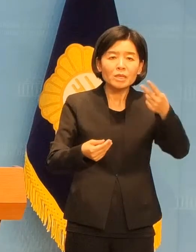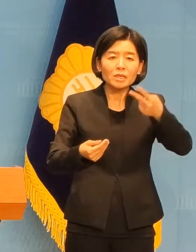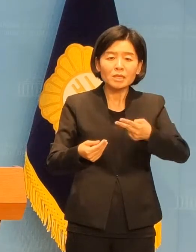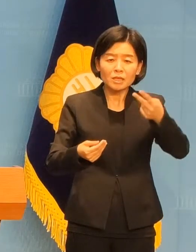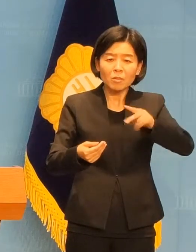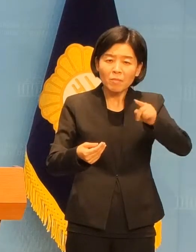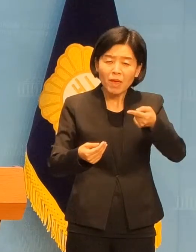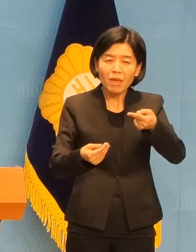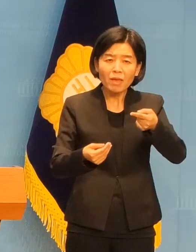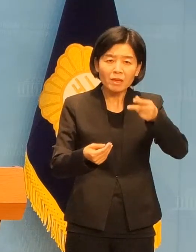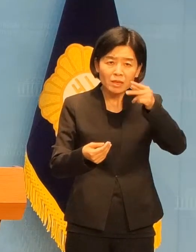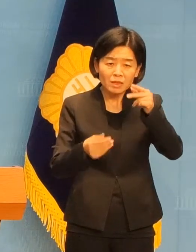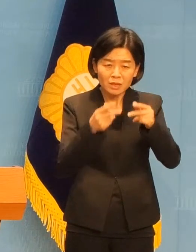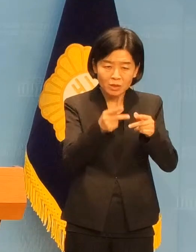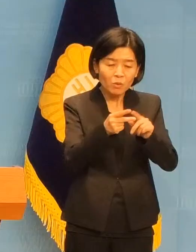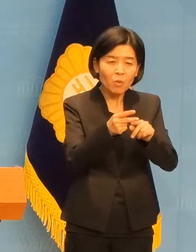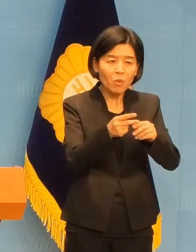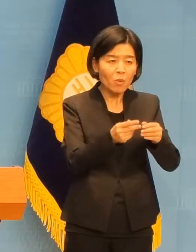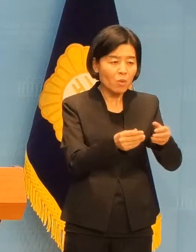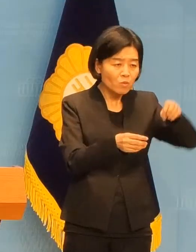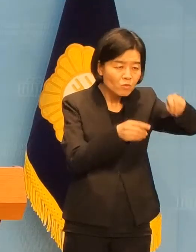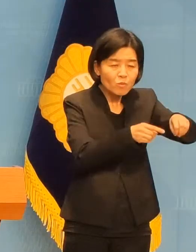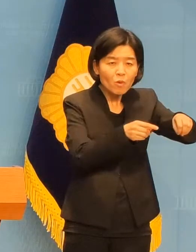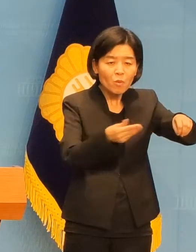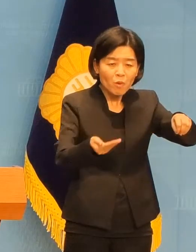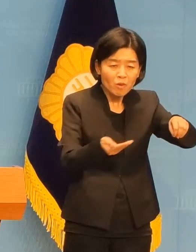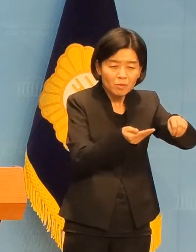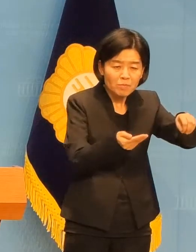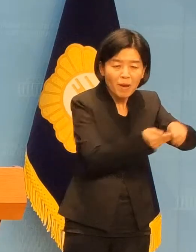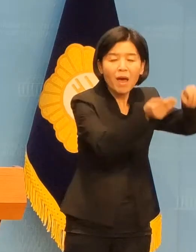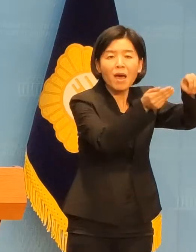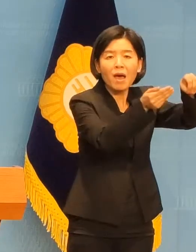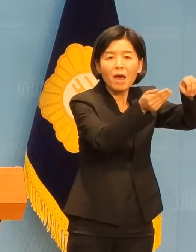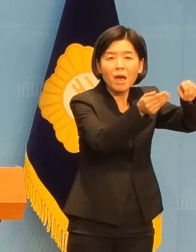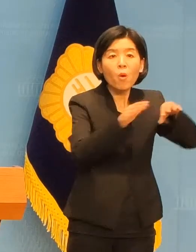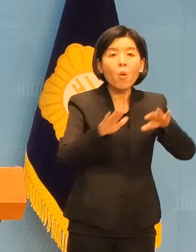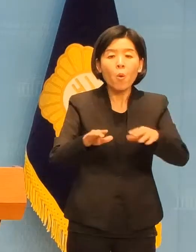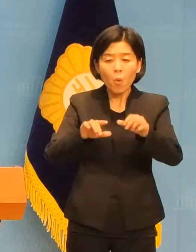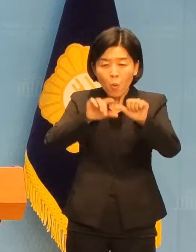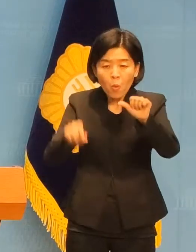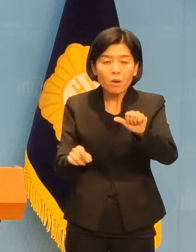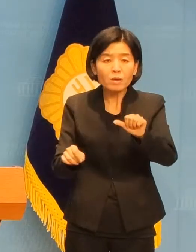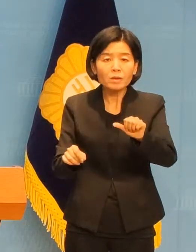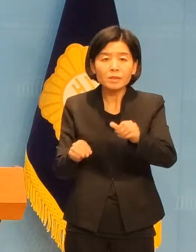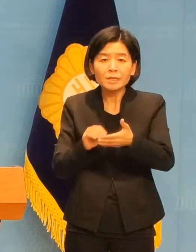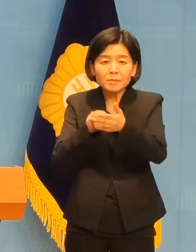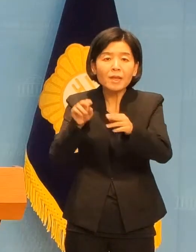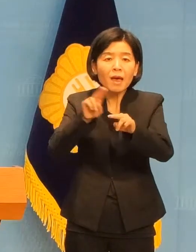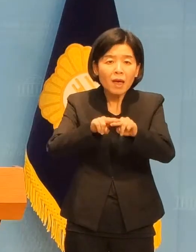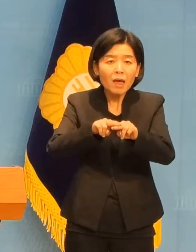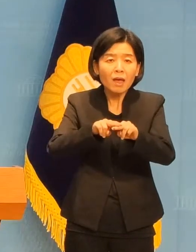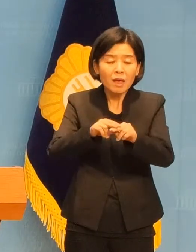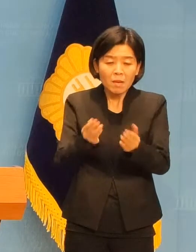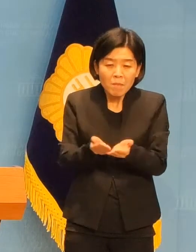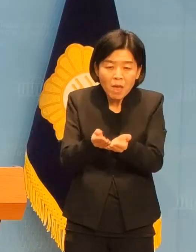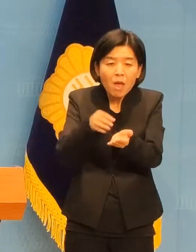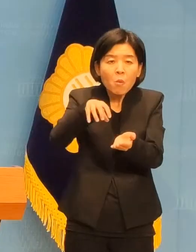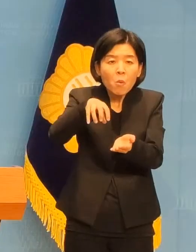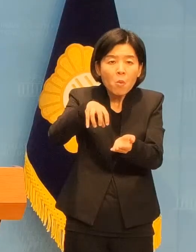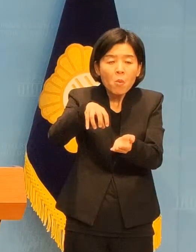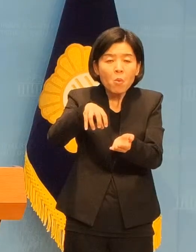한강버스가 정면 충돌하기까지 금년 5월에 입사한 숙련 선장은 배 어디에서 어떻게